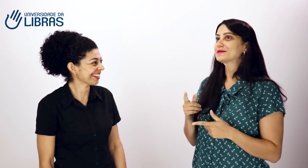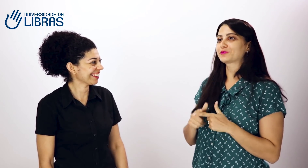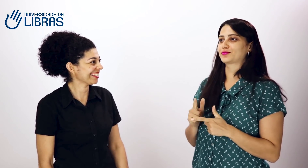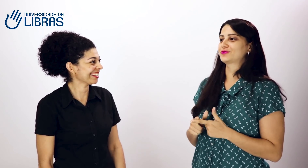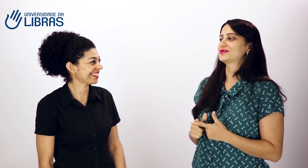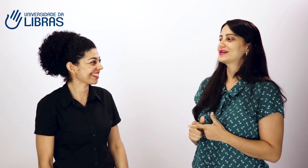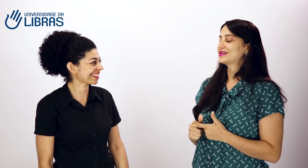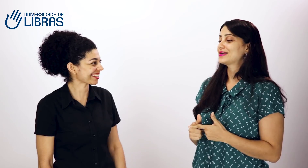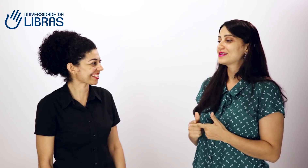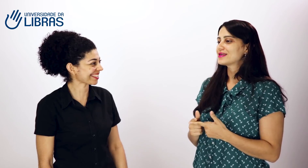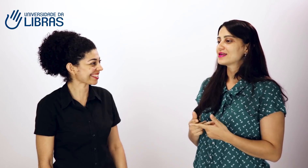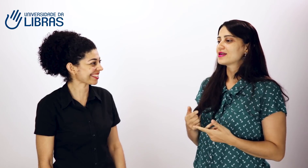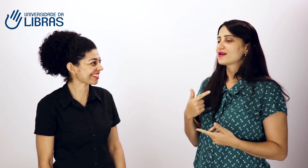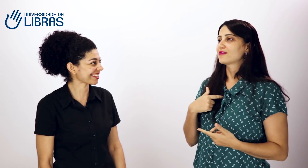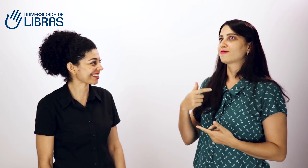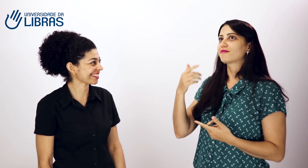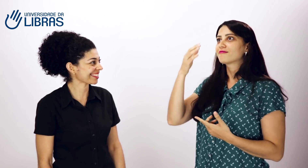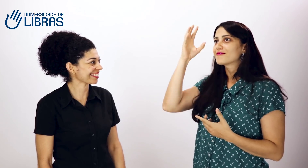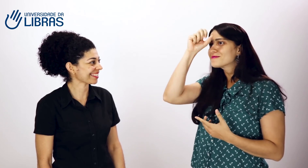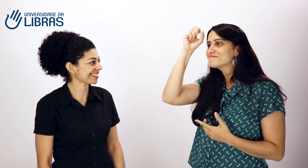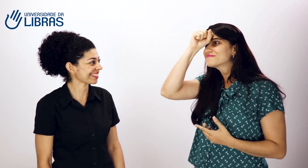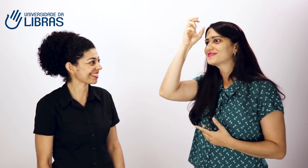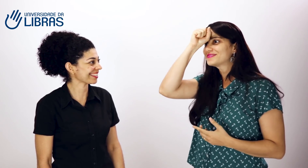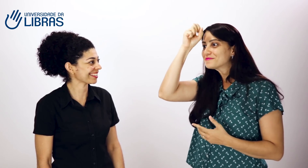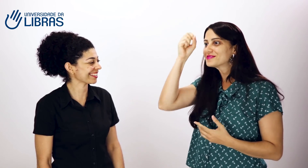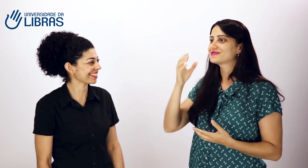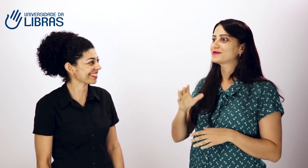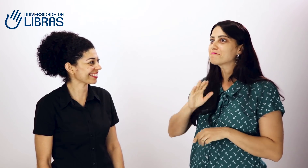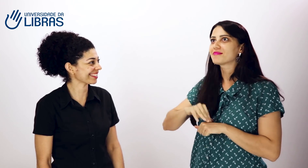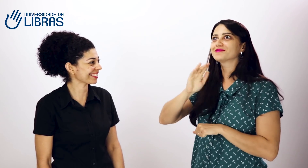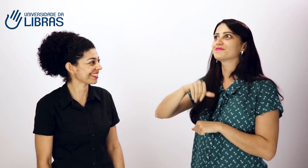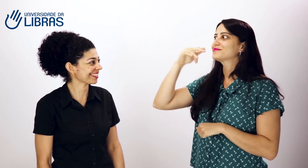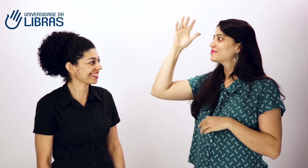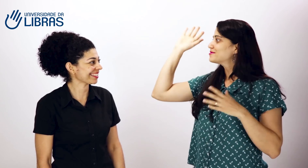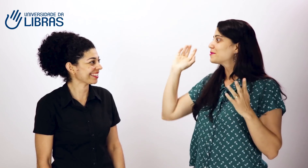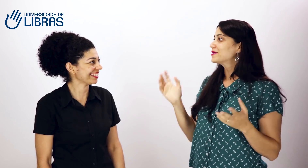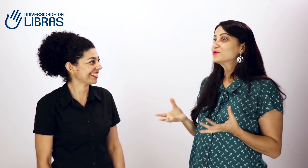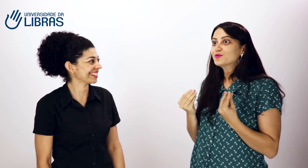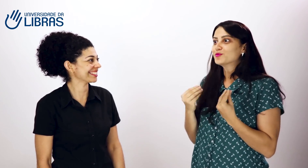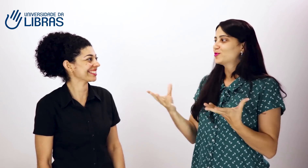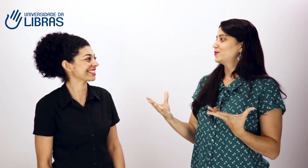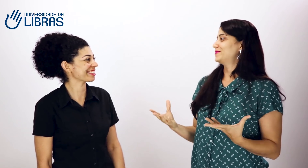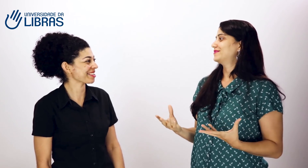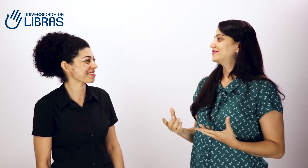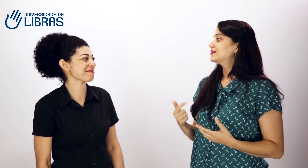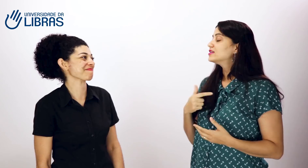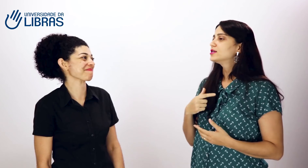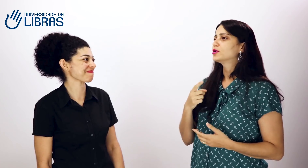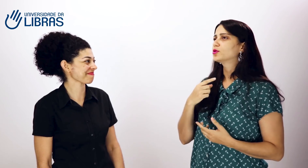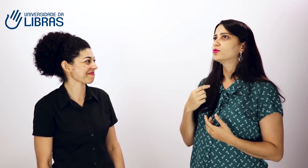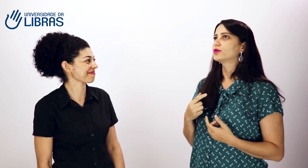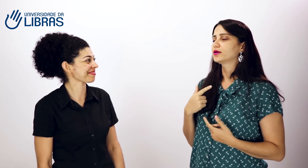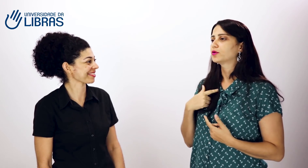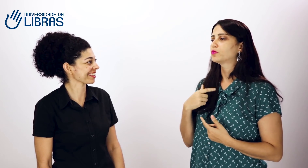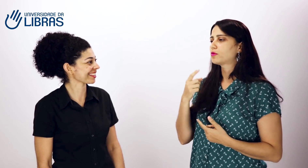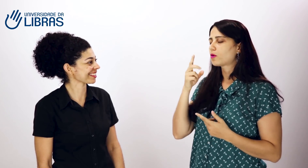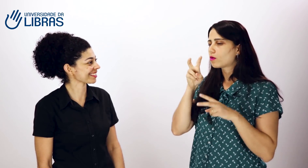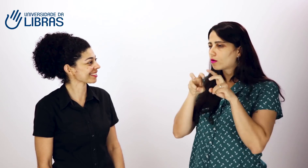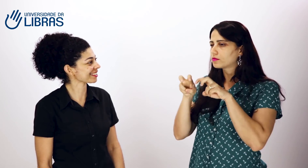ansiosa, porque eu quero aprender cada vez mais, eu quero aprender tanto, mais tanto, e eu fico